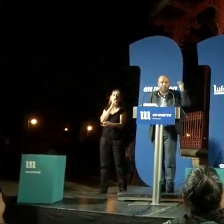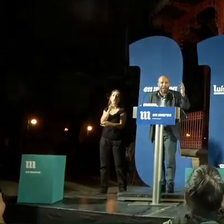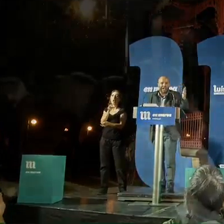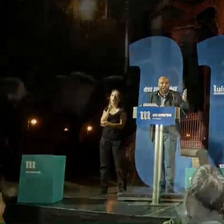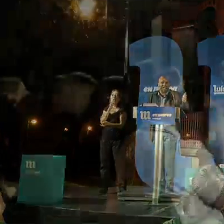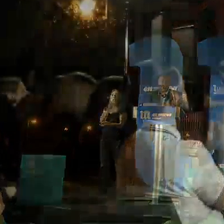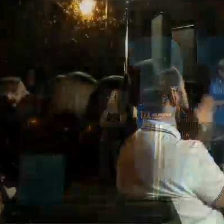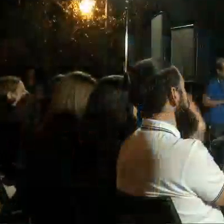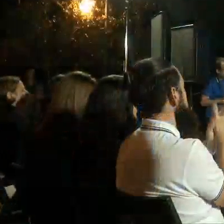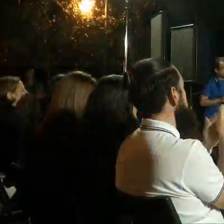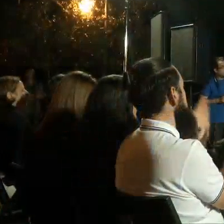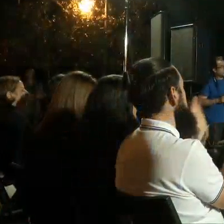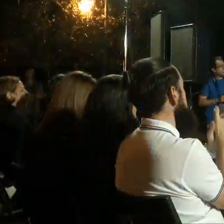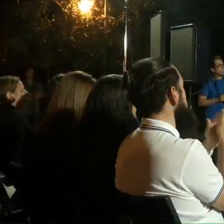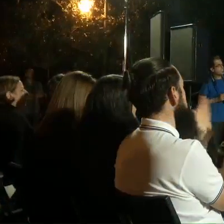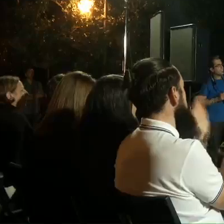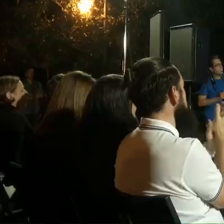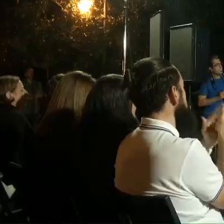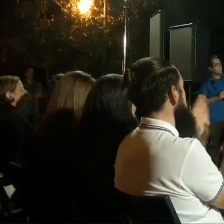que esperas?